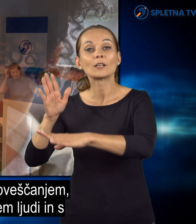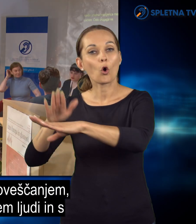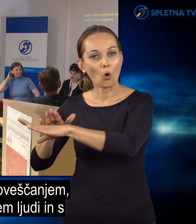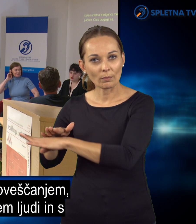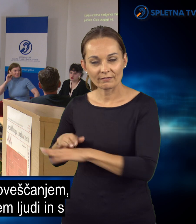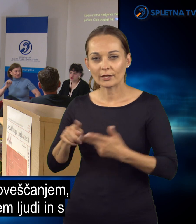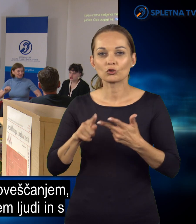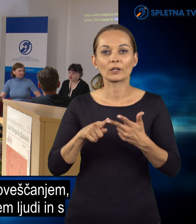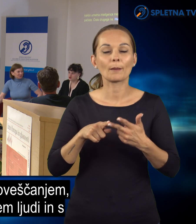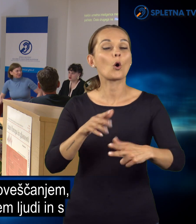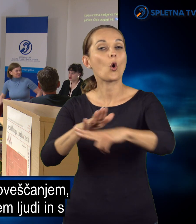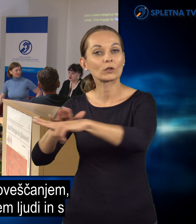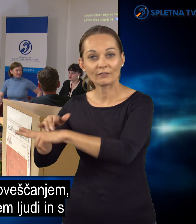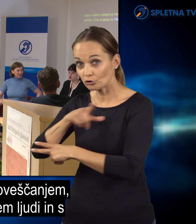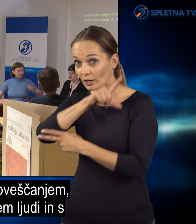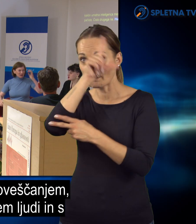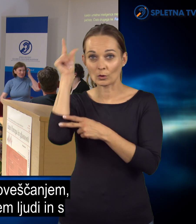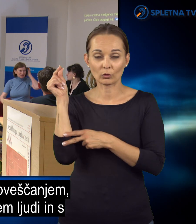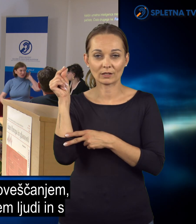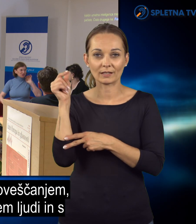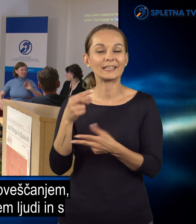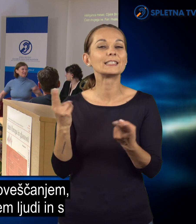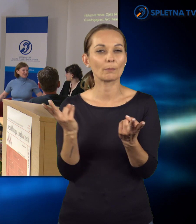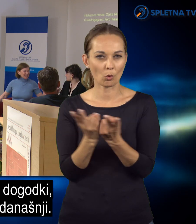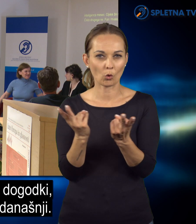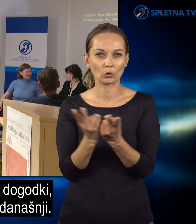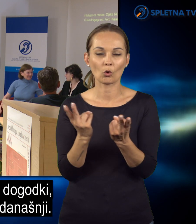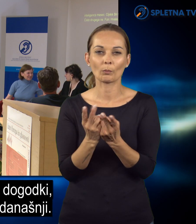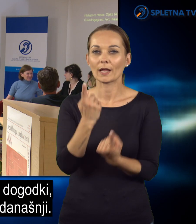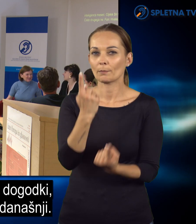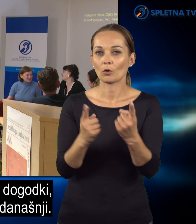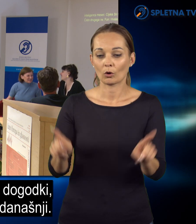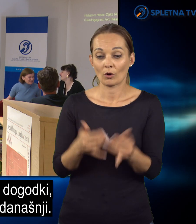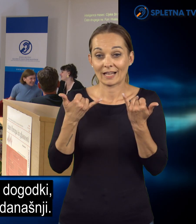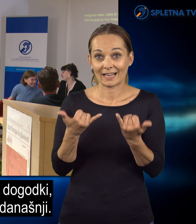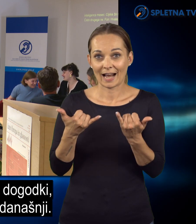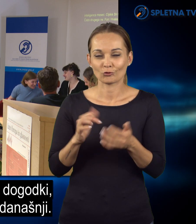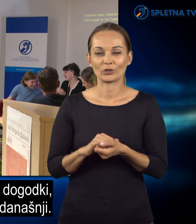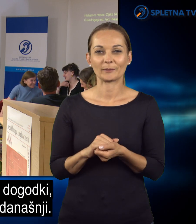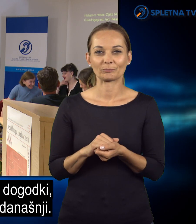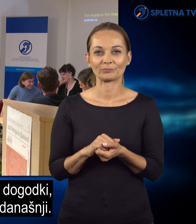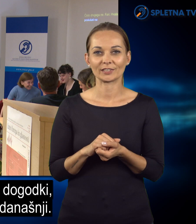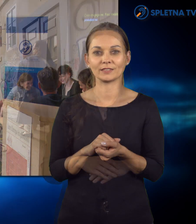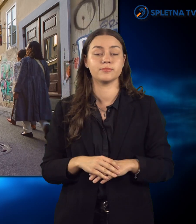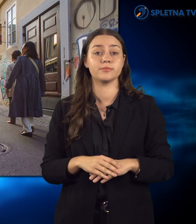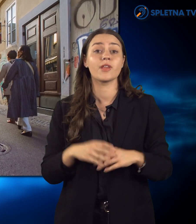z obveščanjem, z osveščanjem ljudi in s podobnimi dogodki, kot je tale